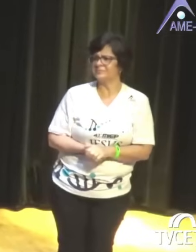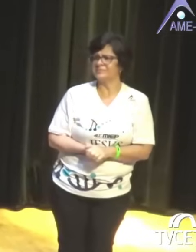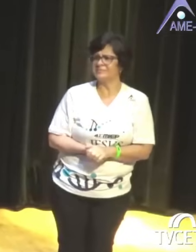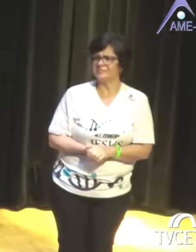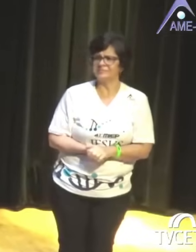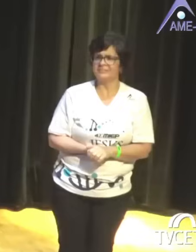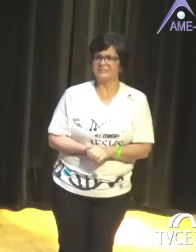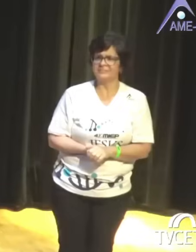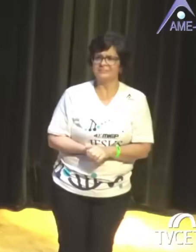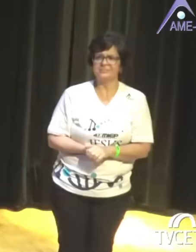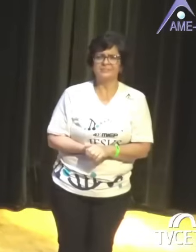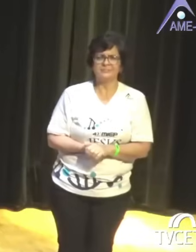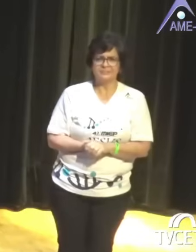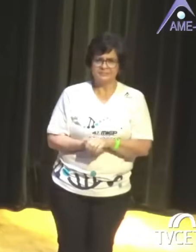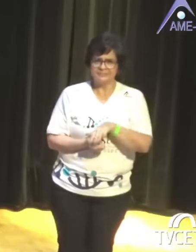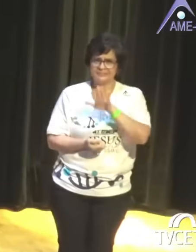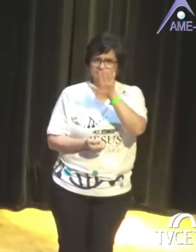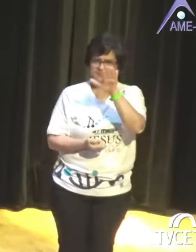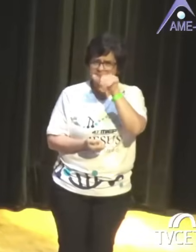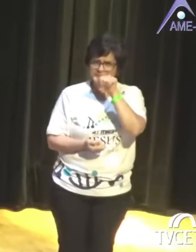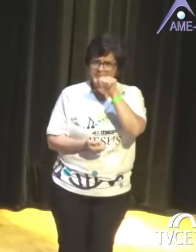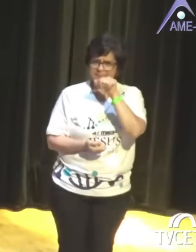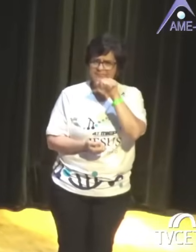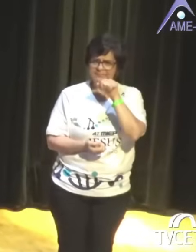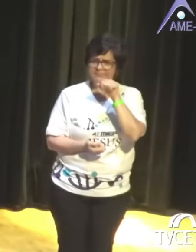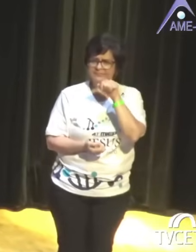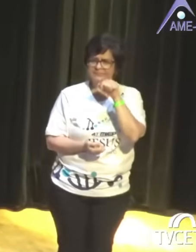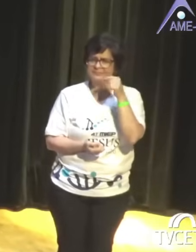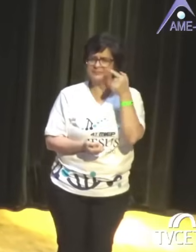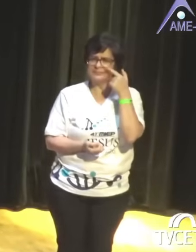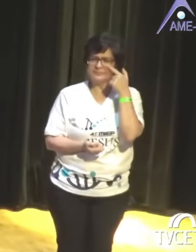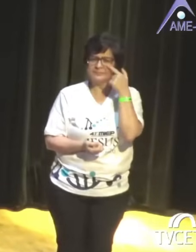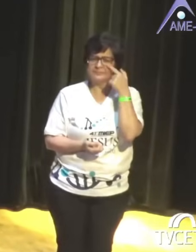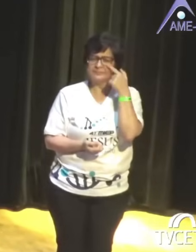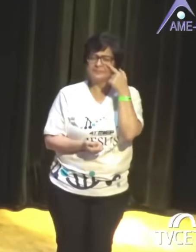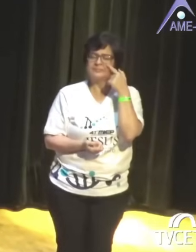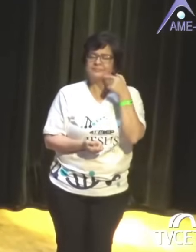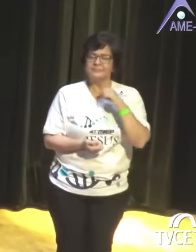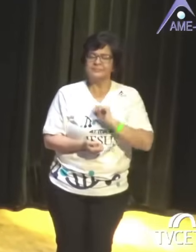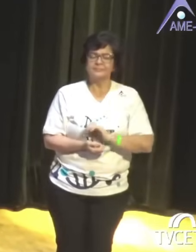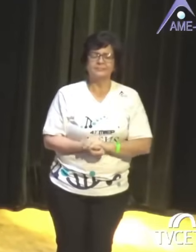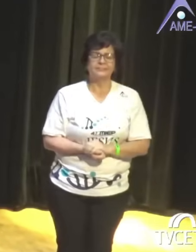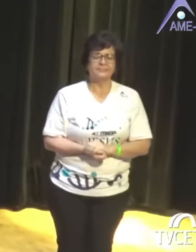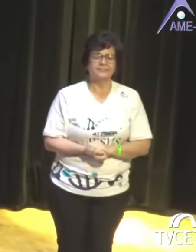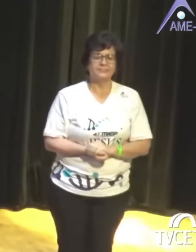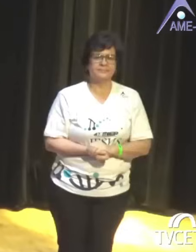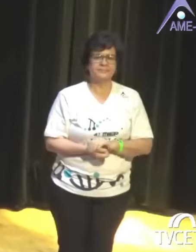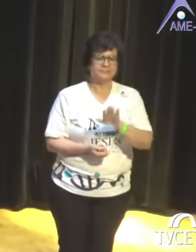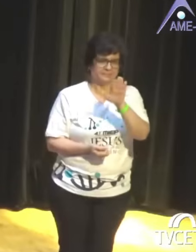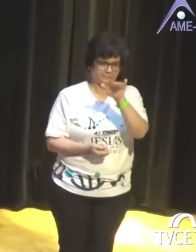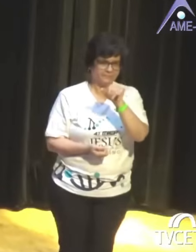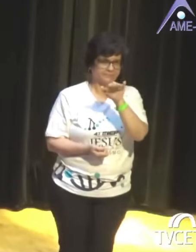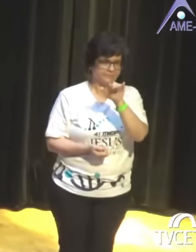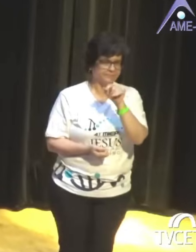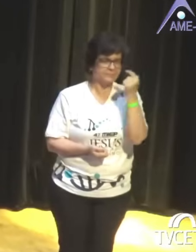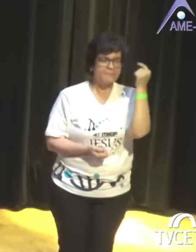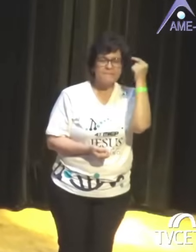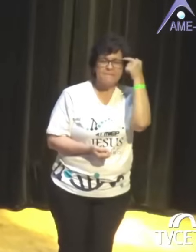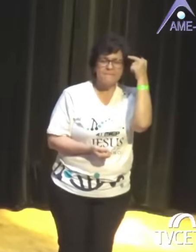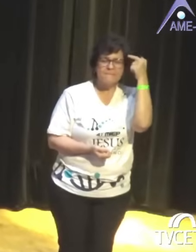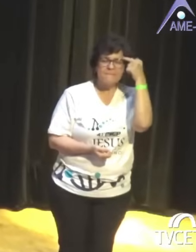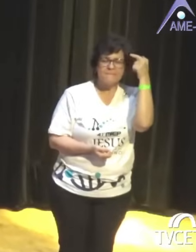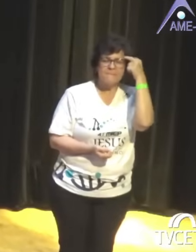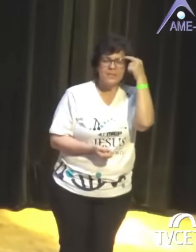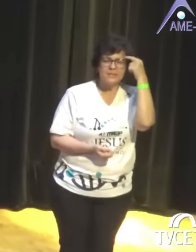é então vem cá dá uma pausa Pensa numa